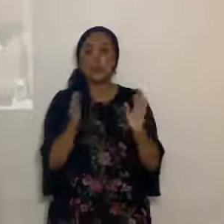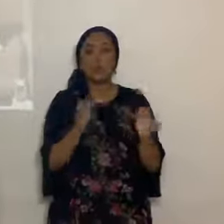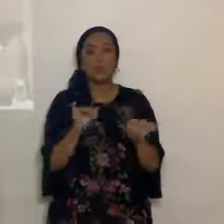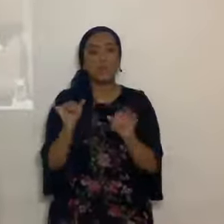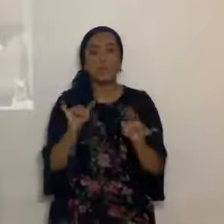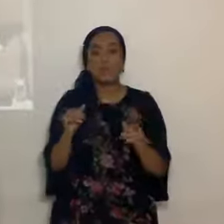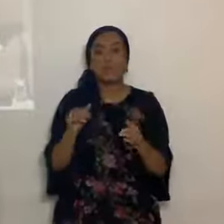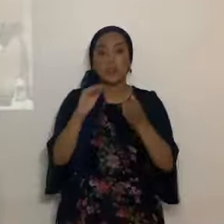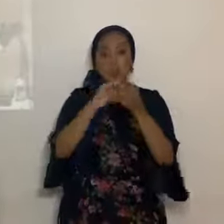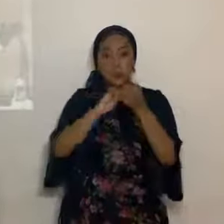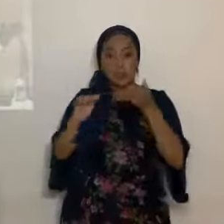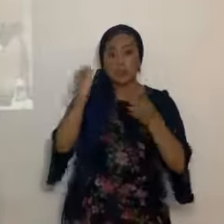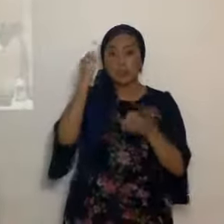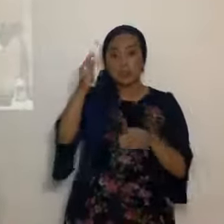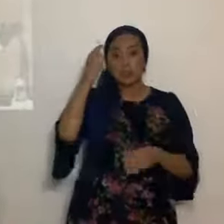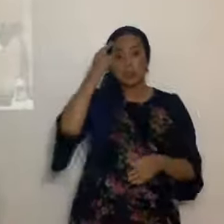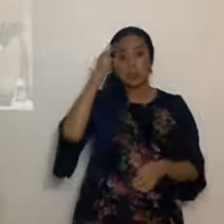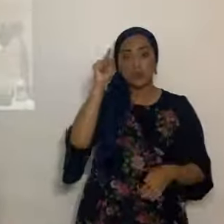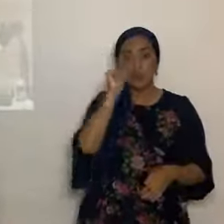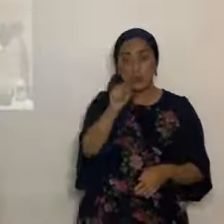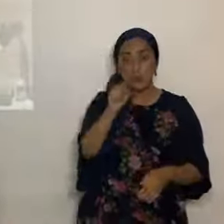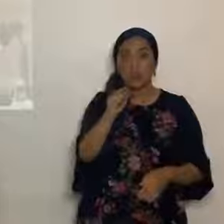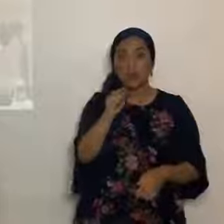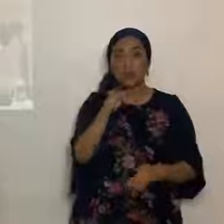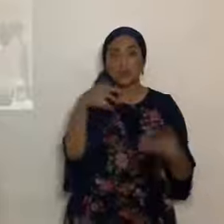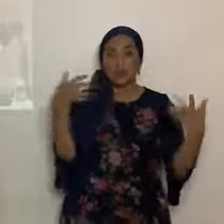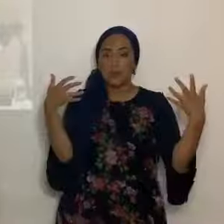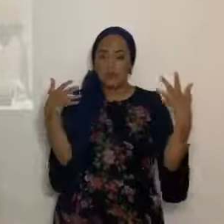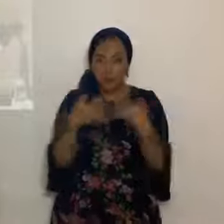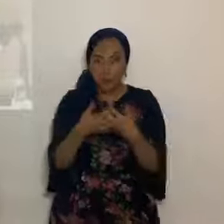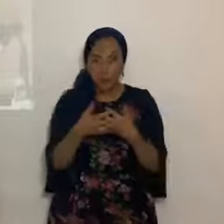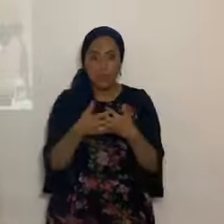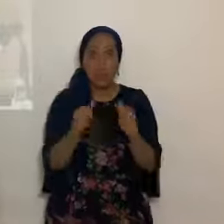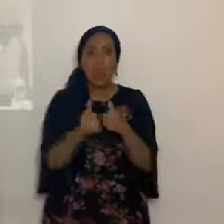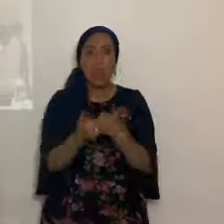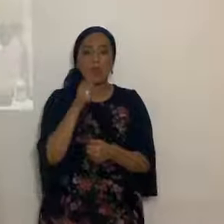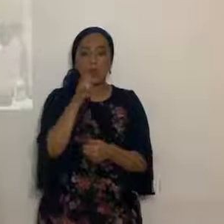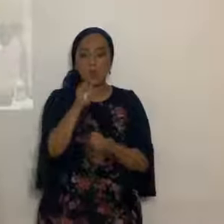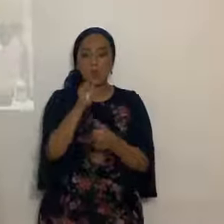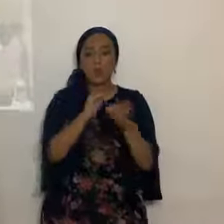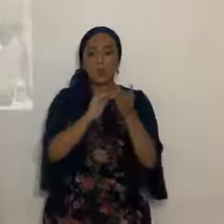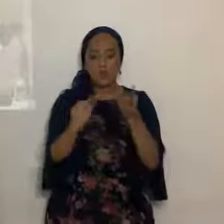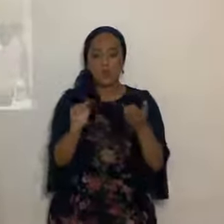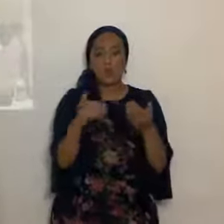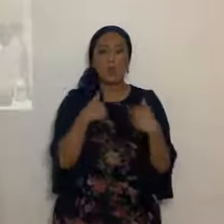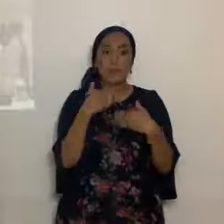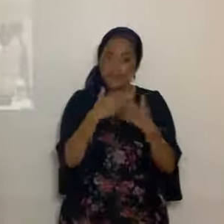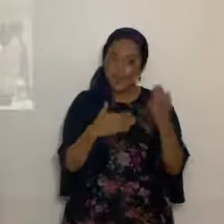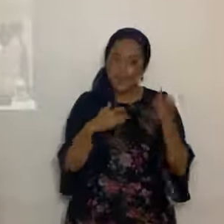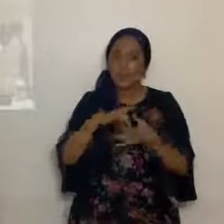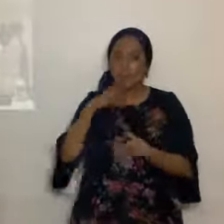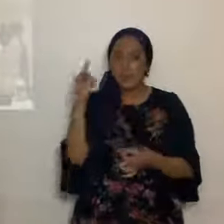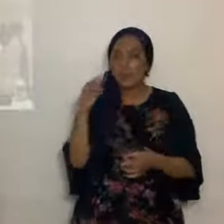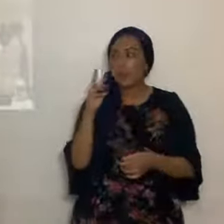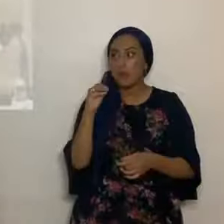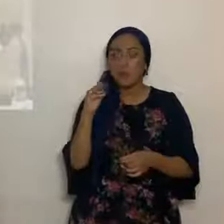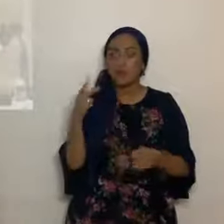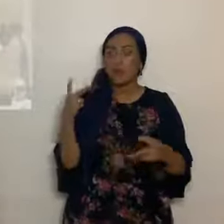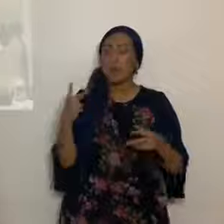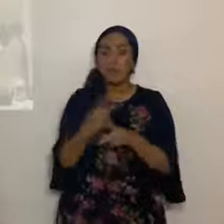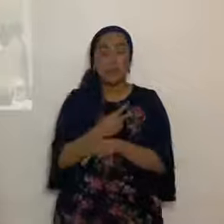el perdón de Yahweh para ti está en relación directa de cómo tú perdones. Hay cosas espirituales tremendas,